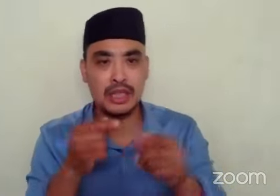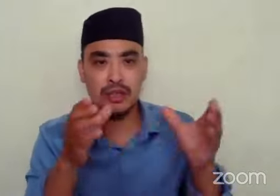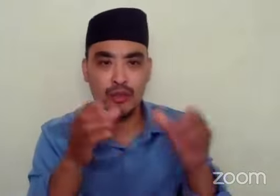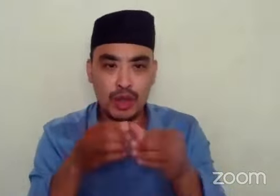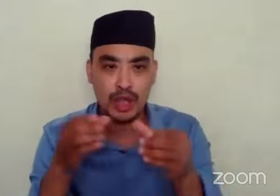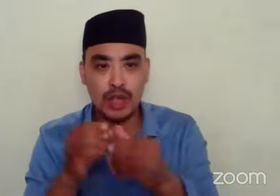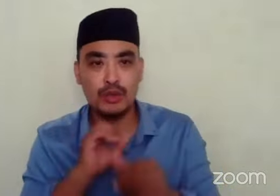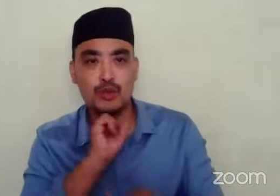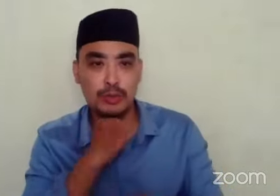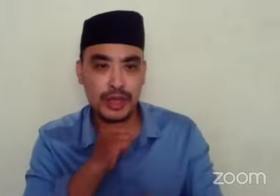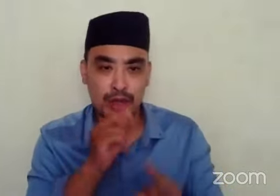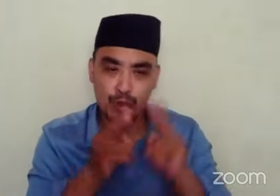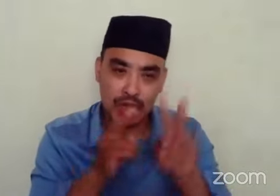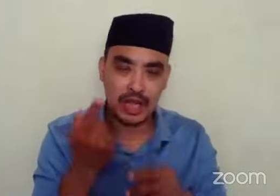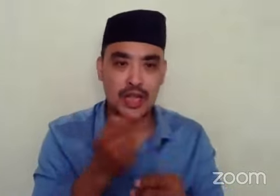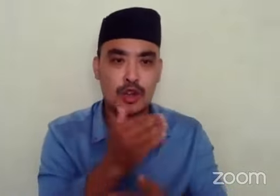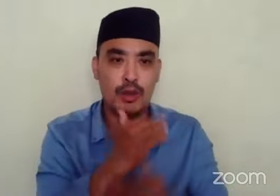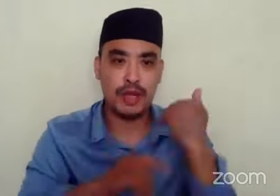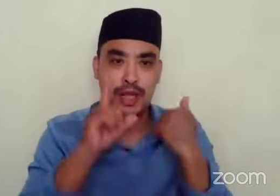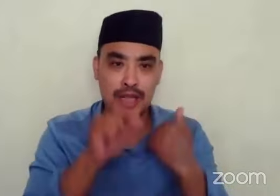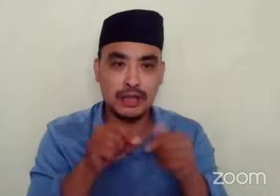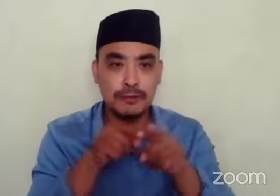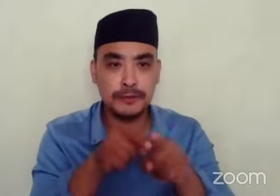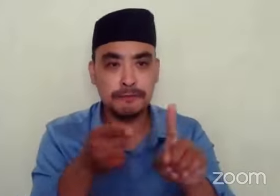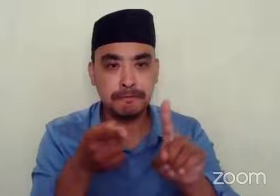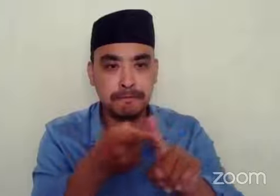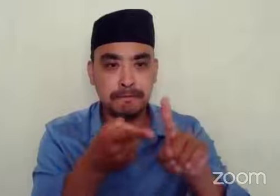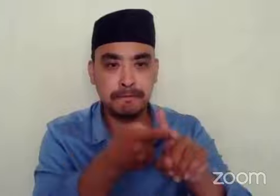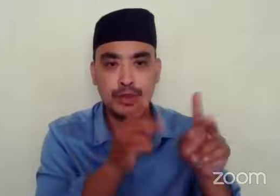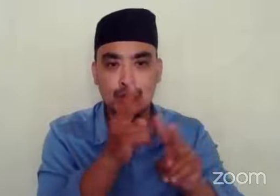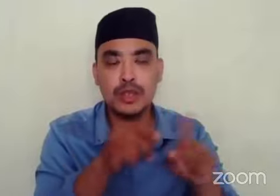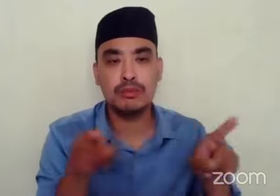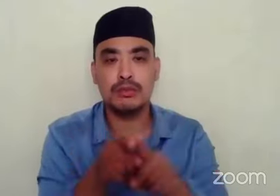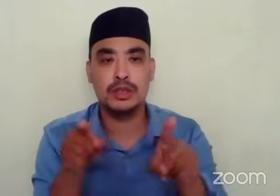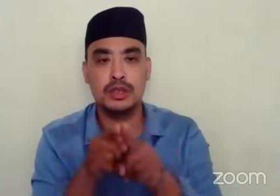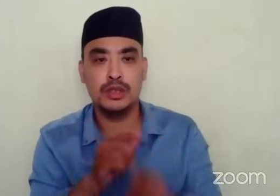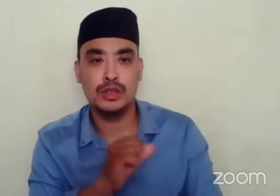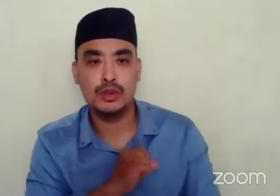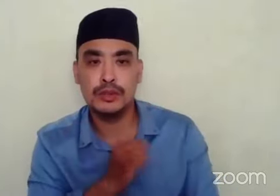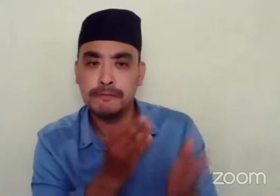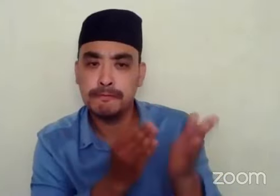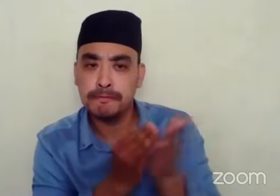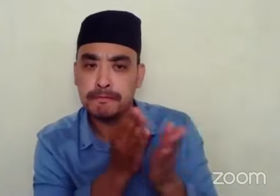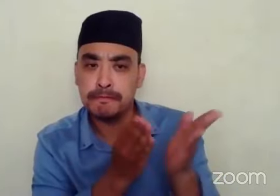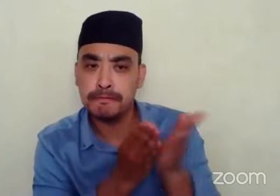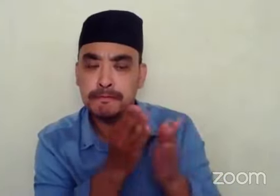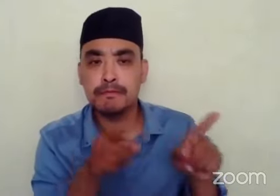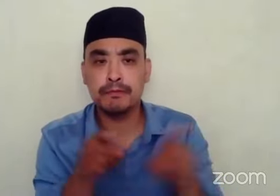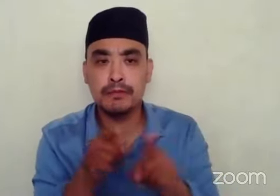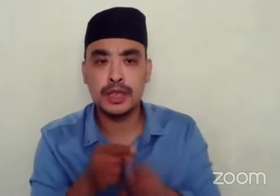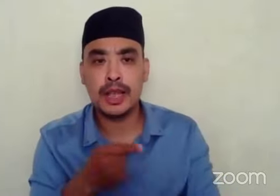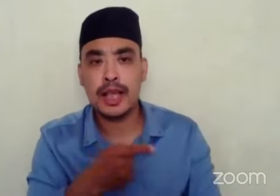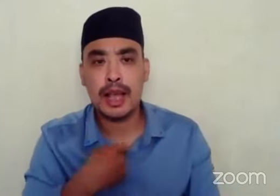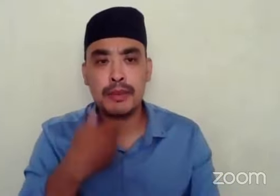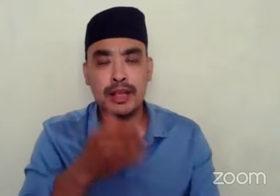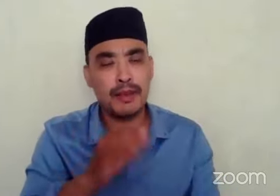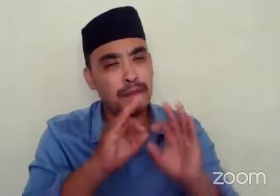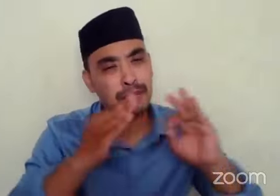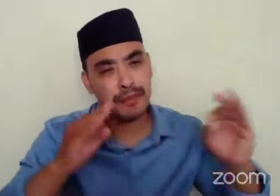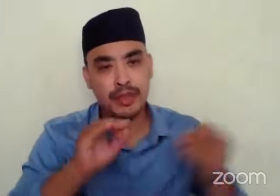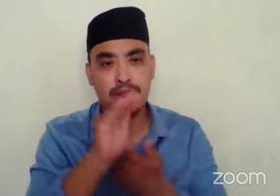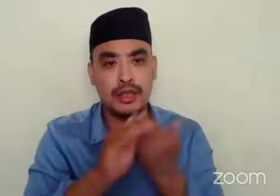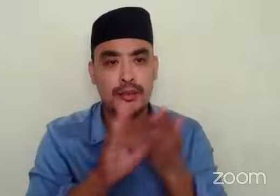कुरा, होइन, अपाङ्गतासँग जोडिने कुराहरू चाहिँ, यस्ता कुराहरू चाहिँ यौनिक व्यवहार जस्ता कुराहरूले चाहिँ हामीलाई चाहिँ विभिन्न रूपले